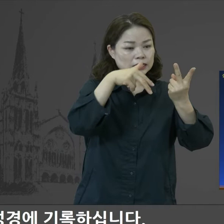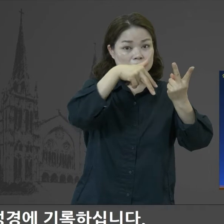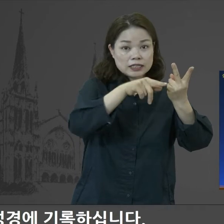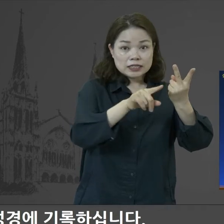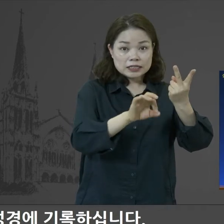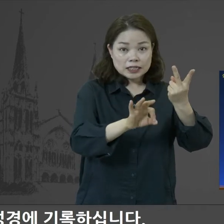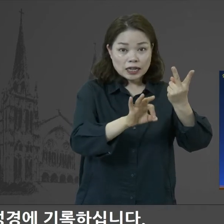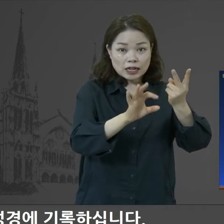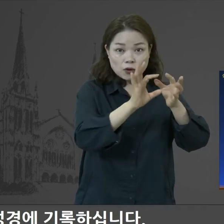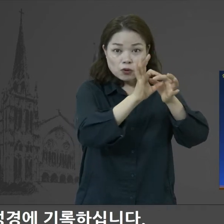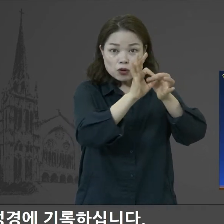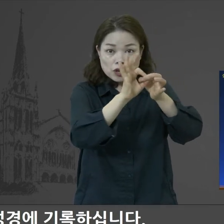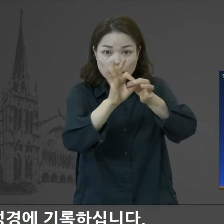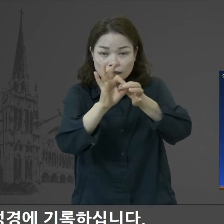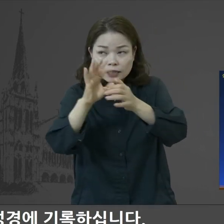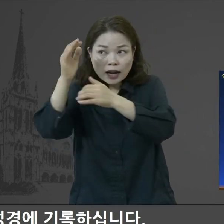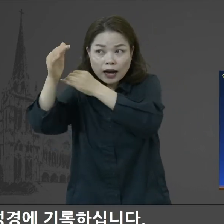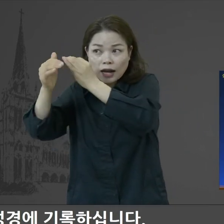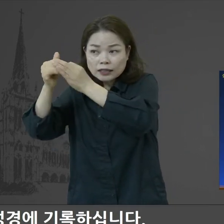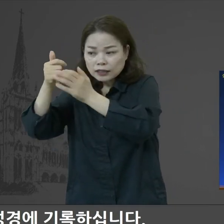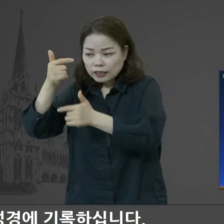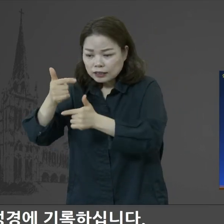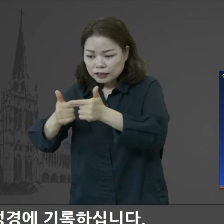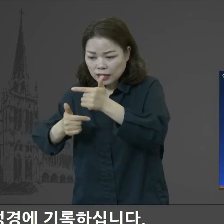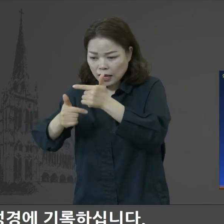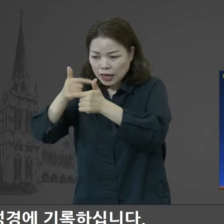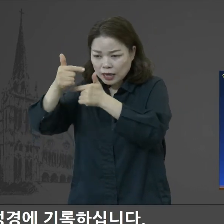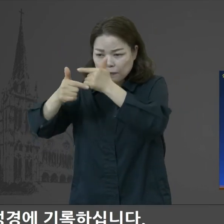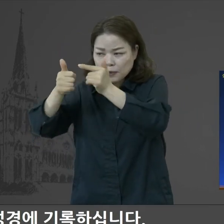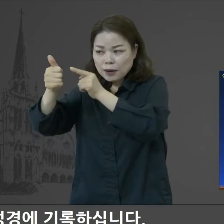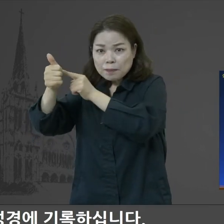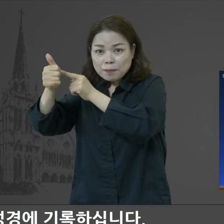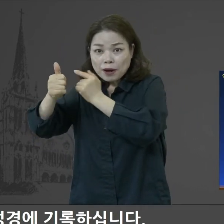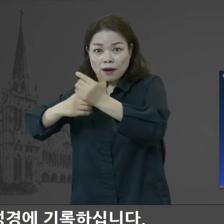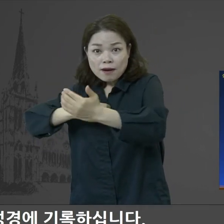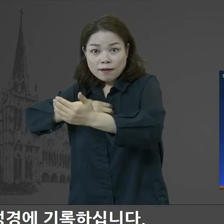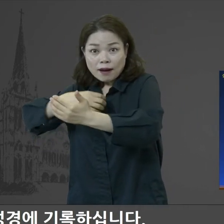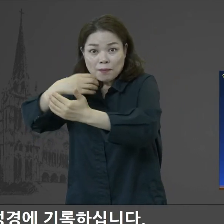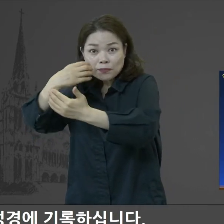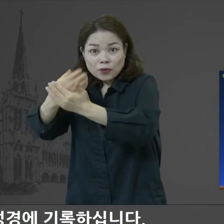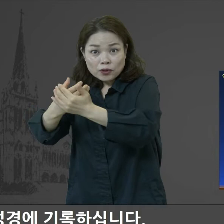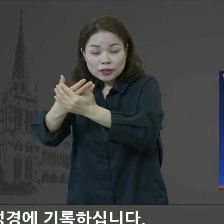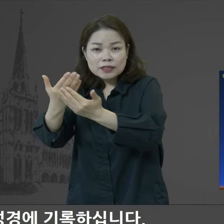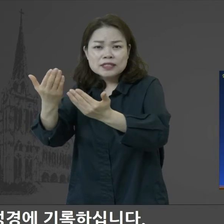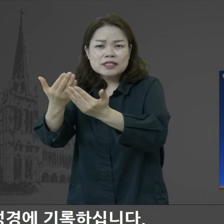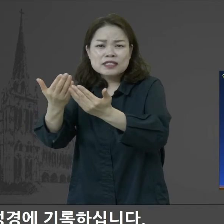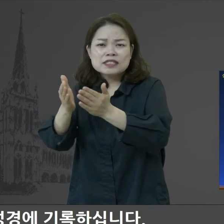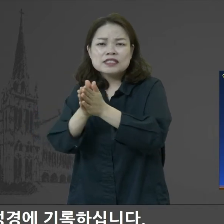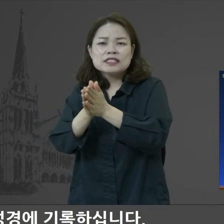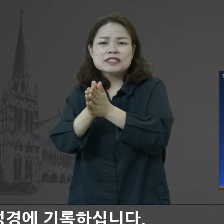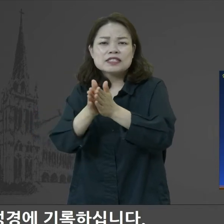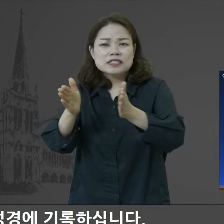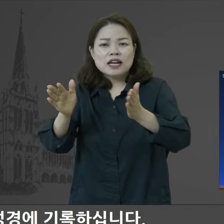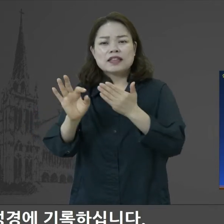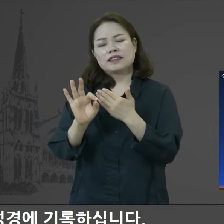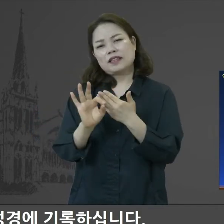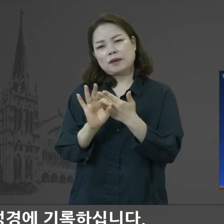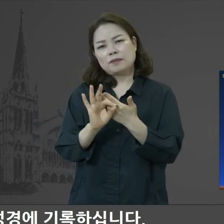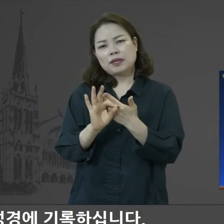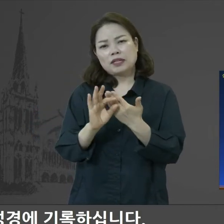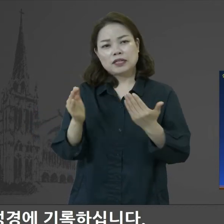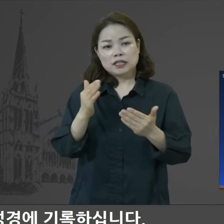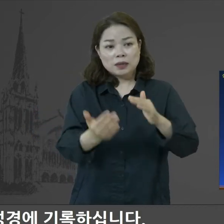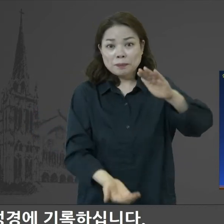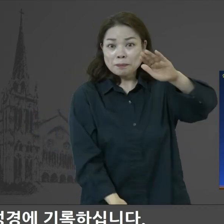보면 하나님께서는 느헤미야 한 사람의 마음을 감동시켜서 이 일을 시작하게 하셨다면,